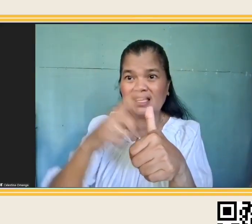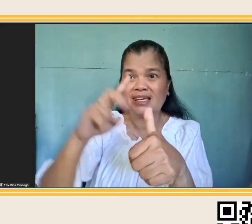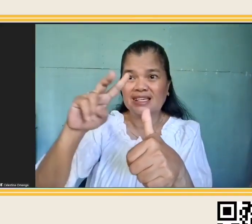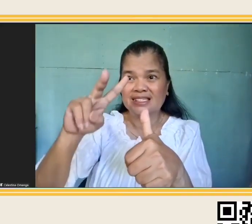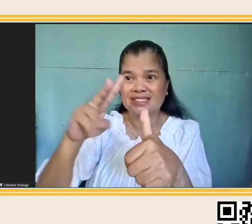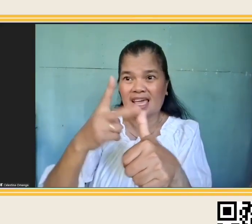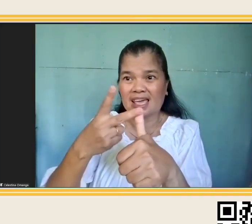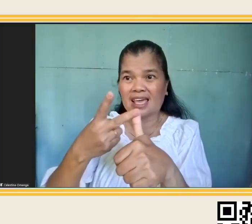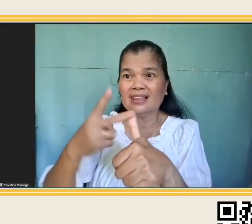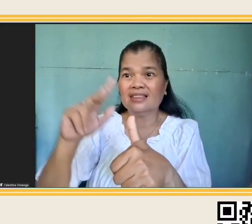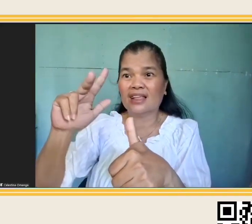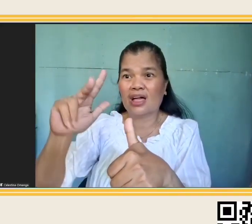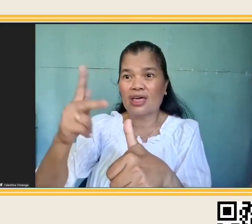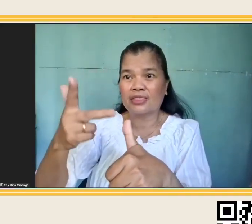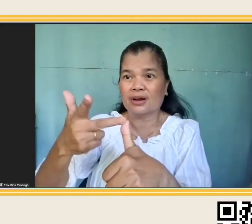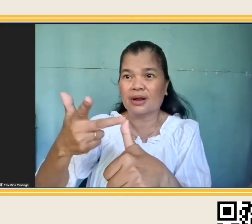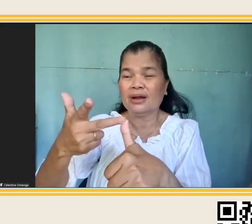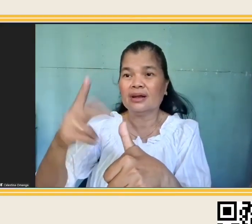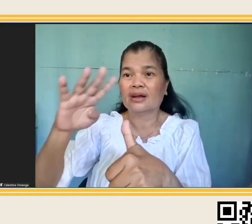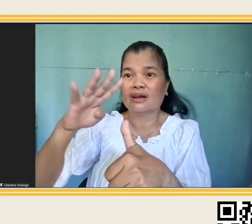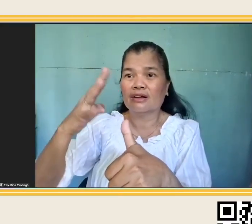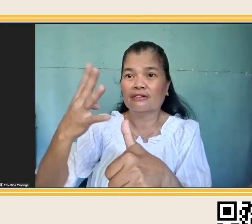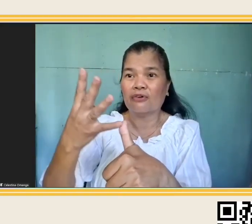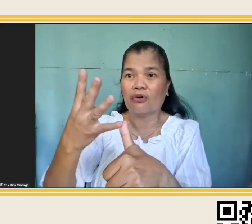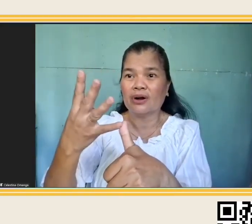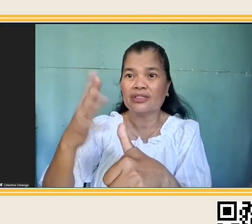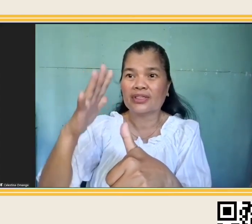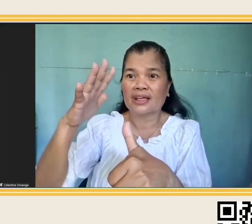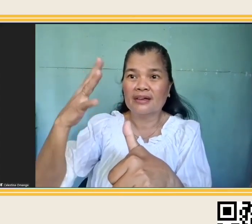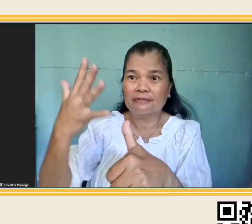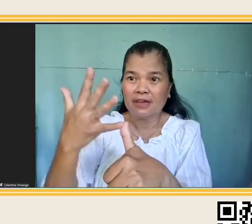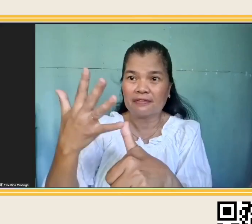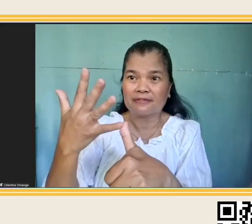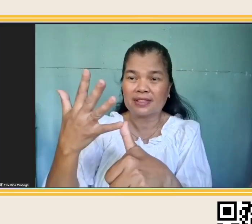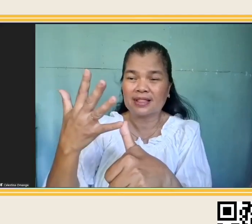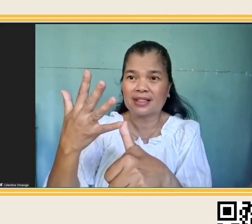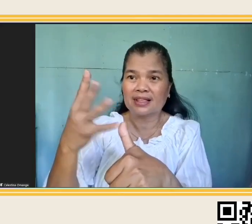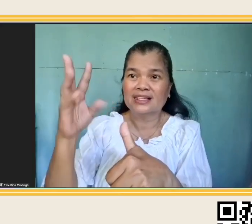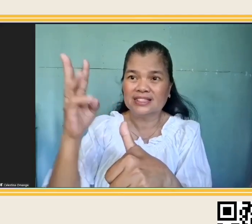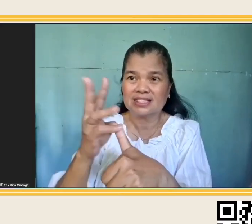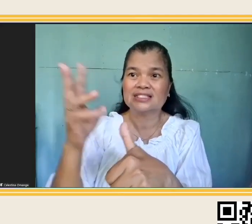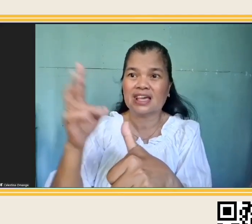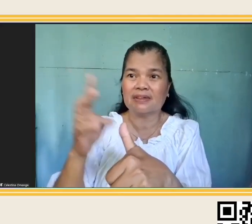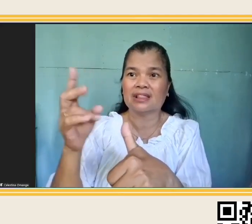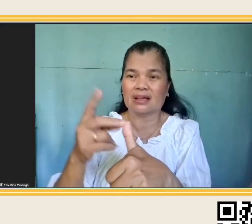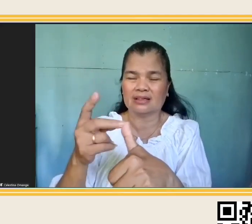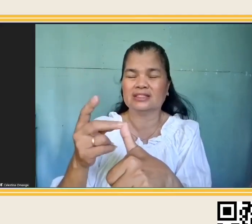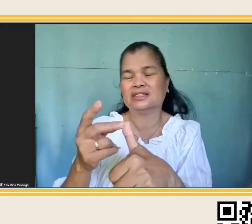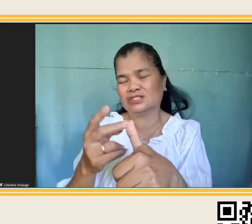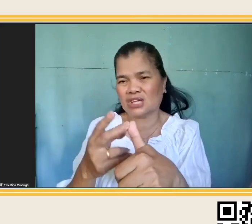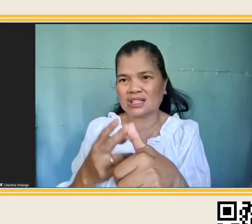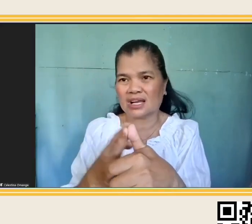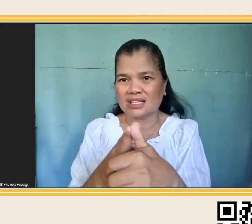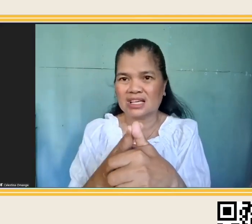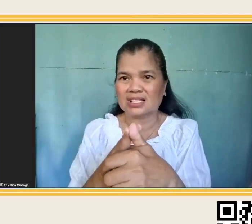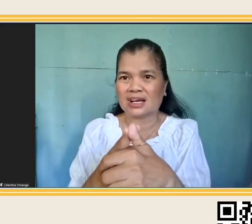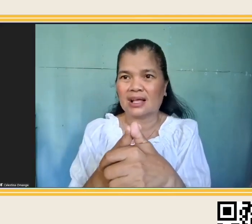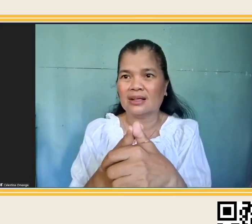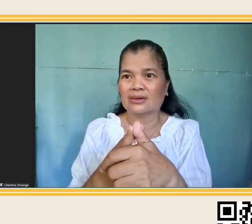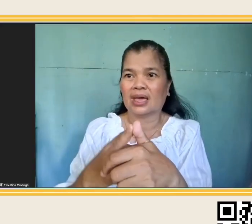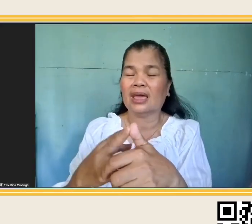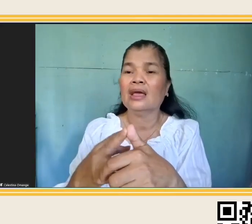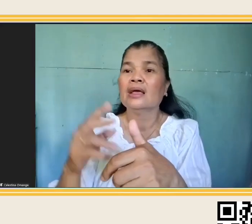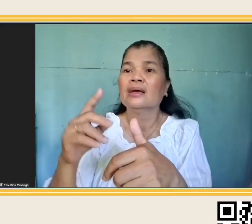first, second, third, fourth, fifth, sixth, seventh, etc.,